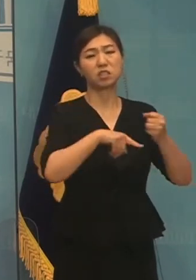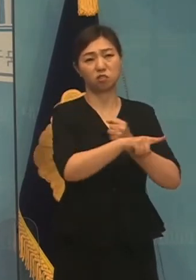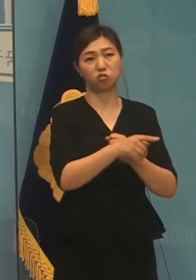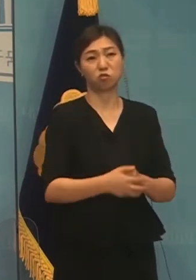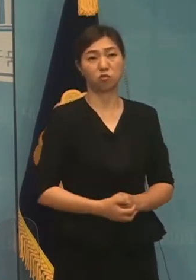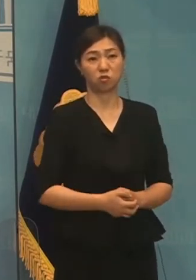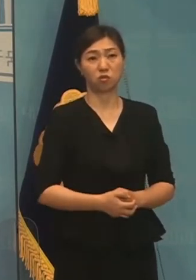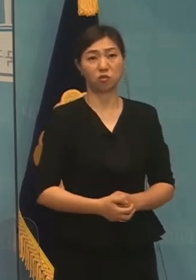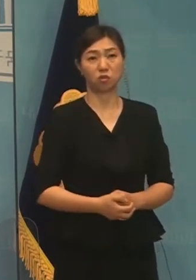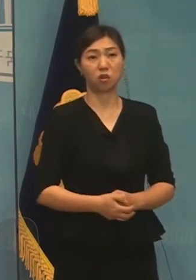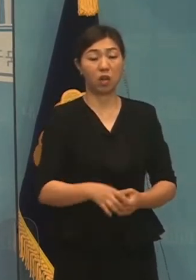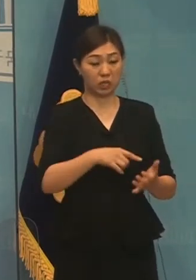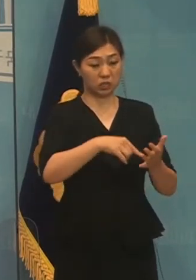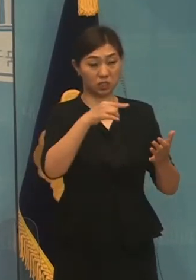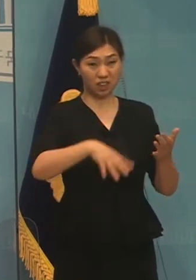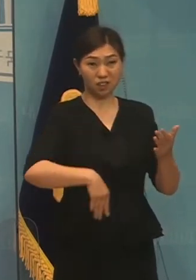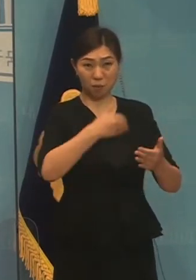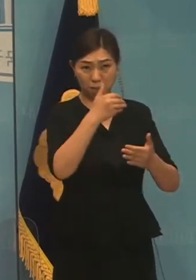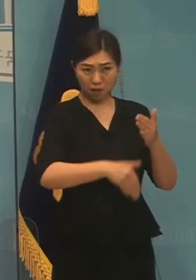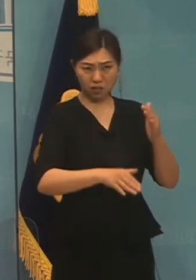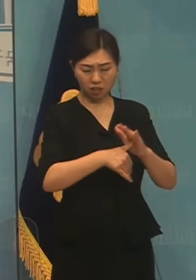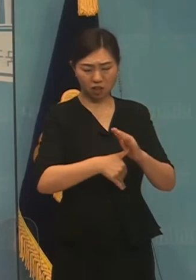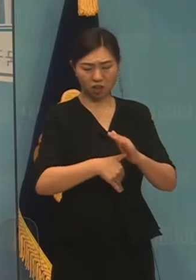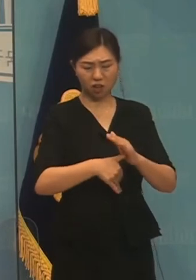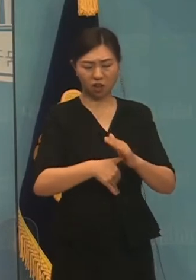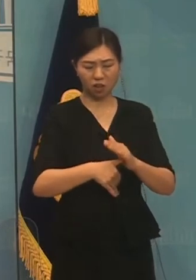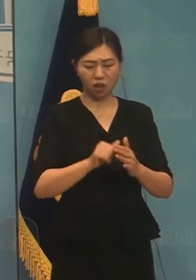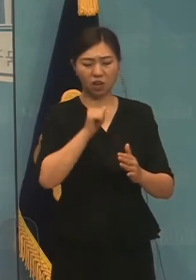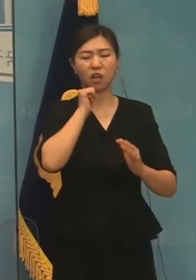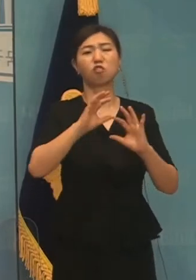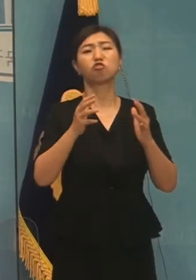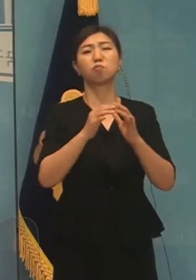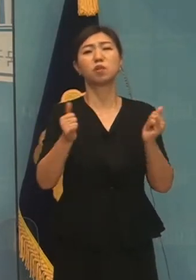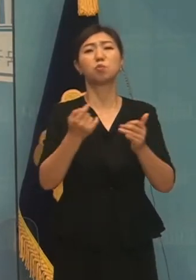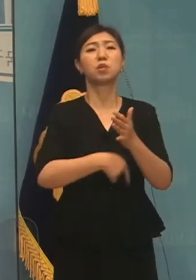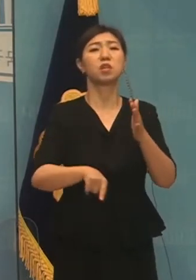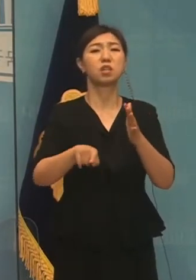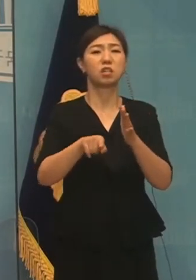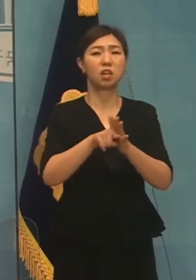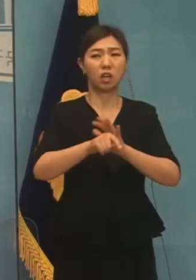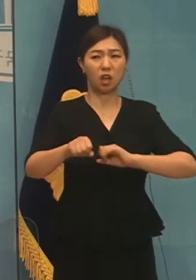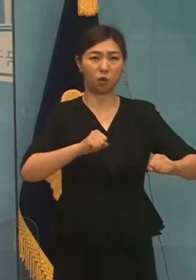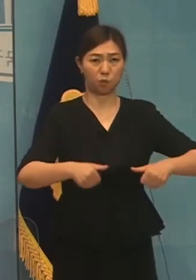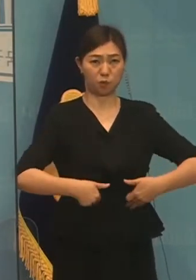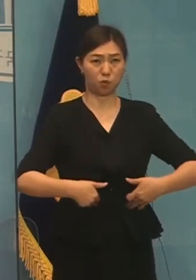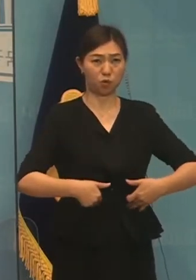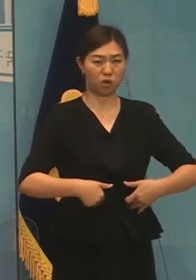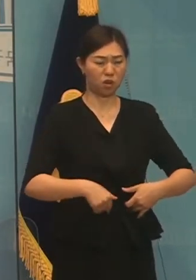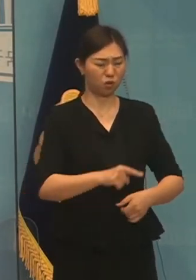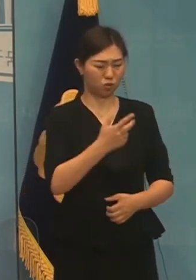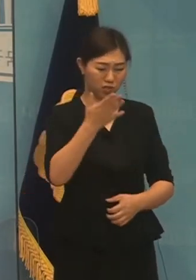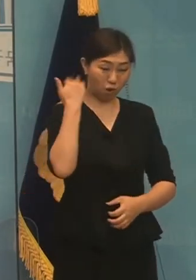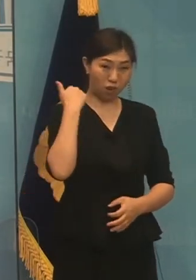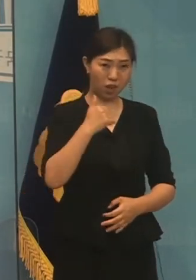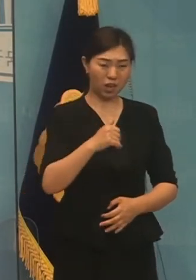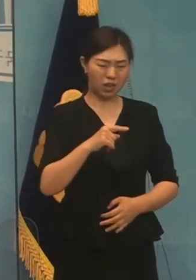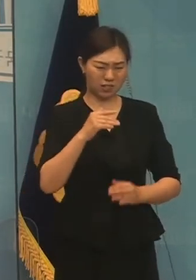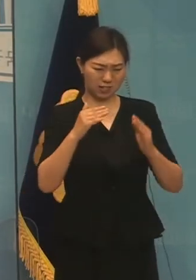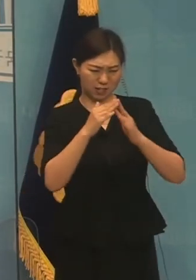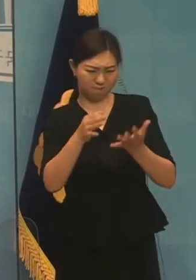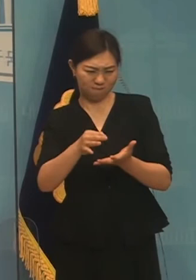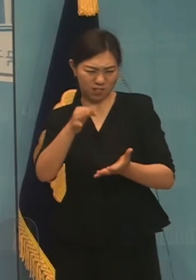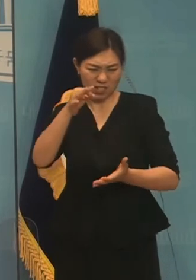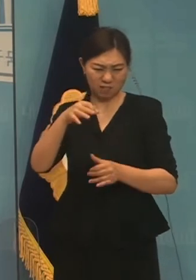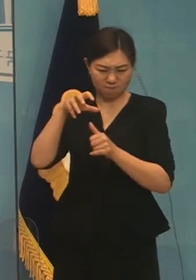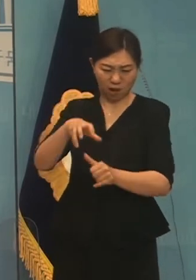실현에도 맞다는 것을 분명히 말씀드립니다. 게다가 무슨 일이 있어도 집값만 잡겠다던 정부 여당이